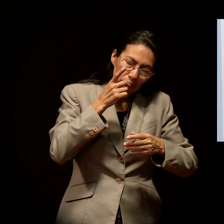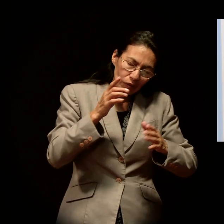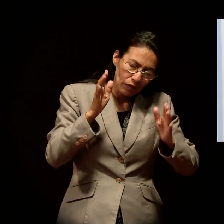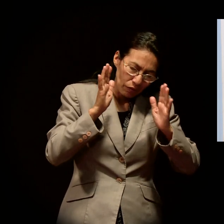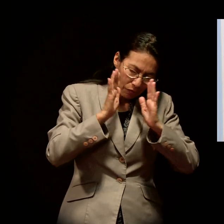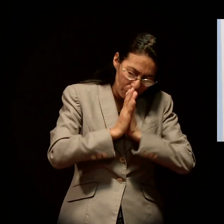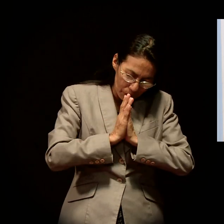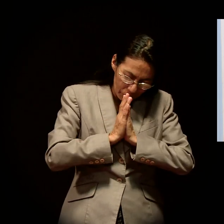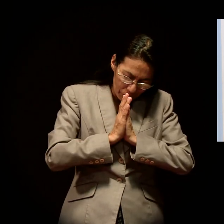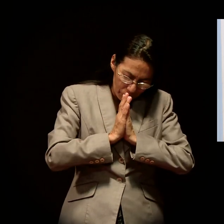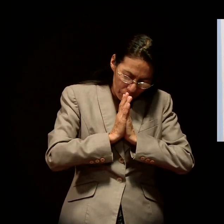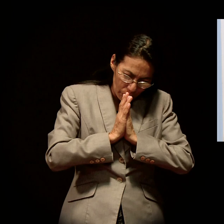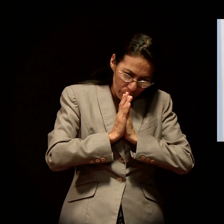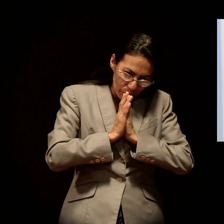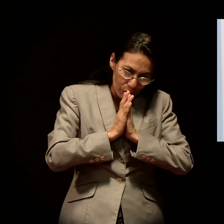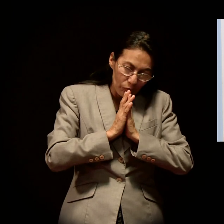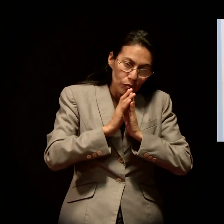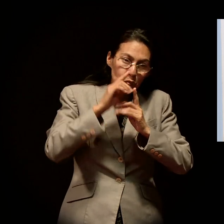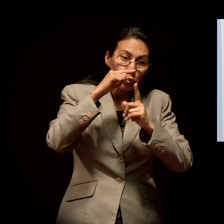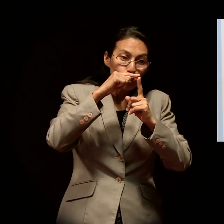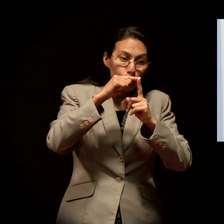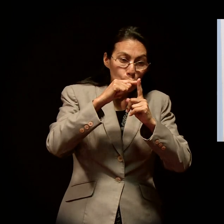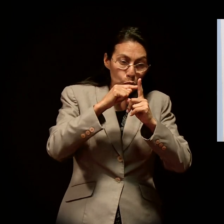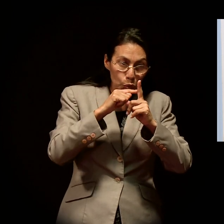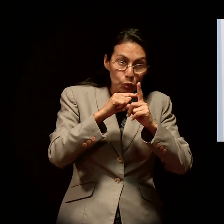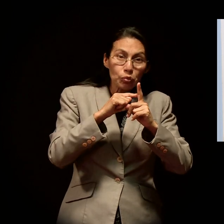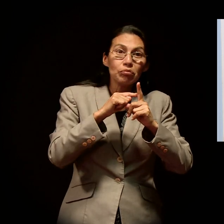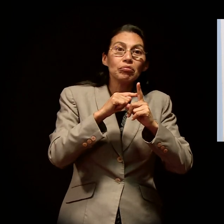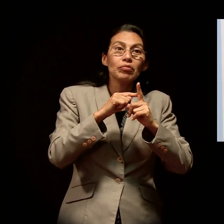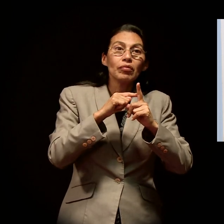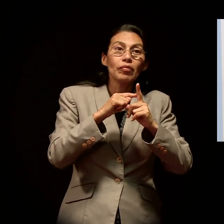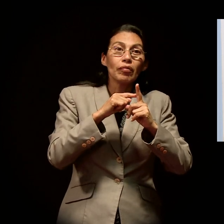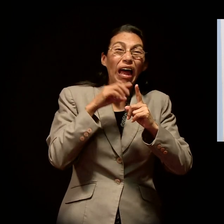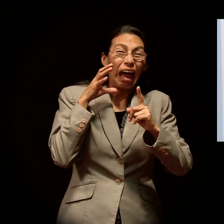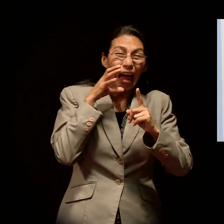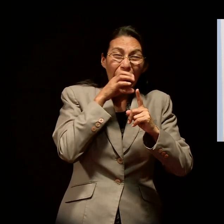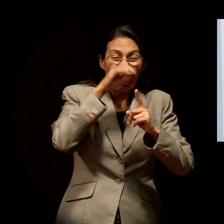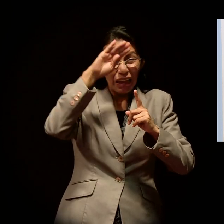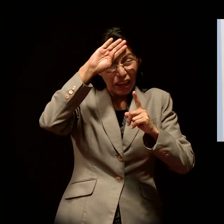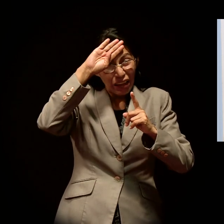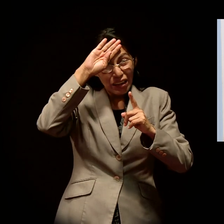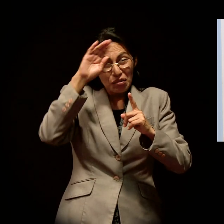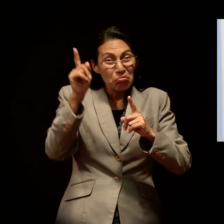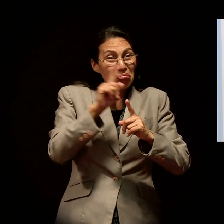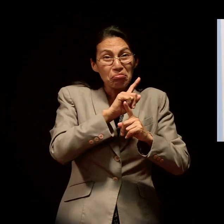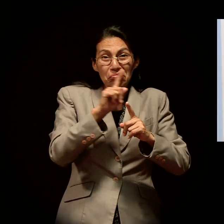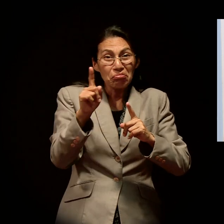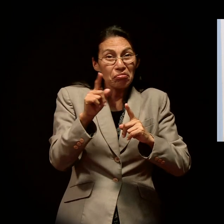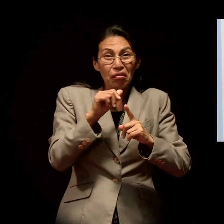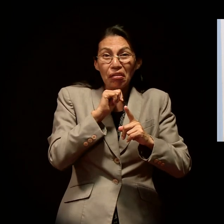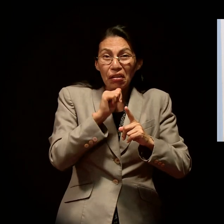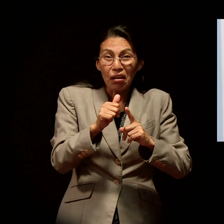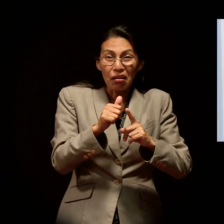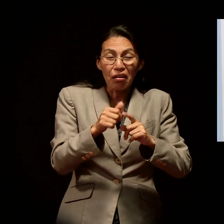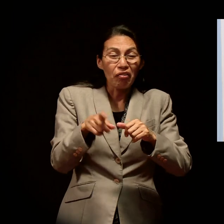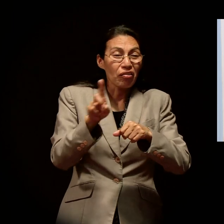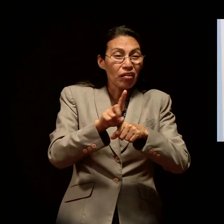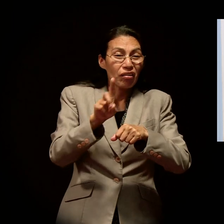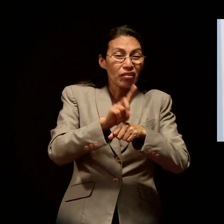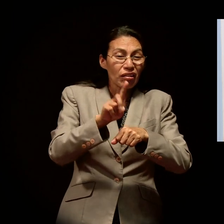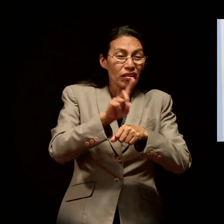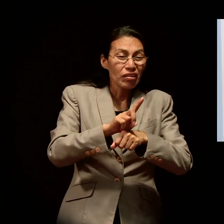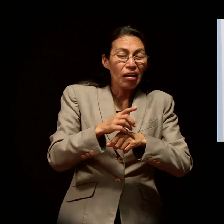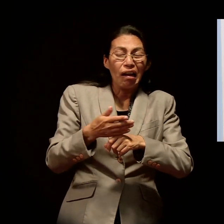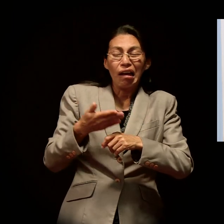al decir amén la fiebre desapareció pastor no había más fiebre y